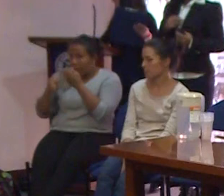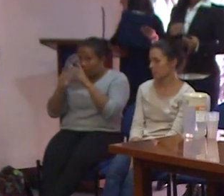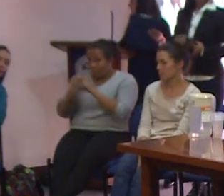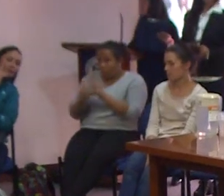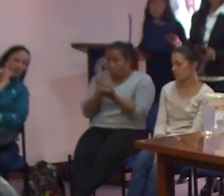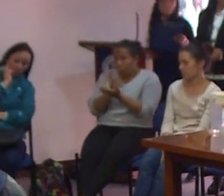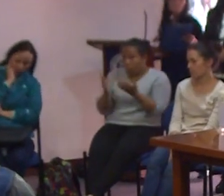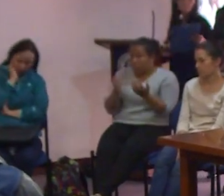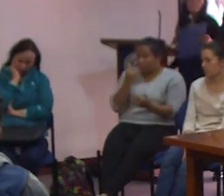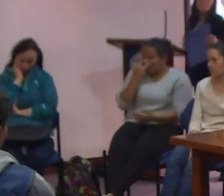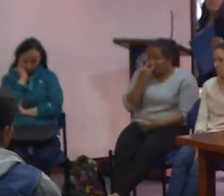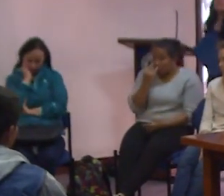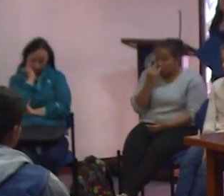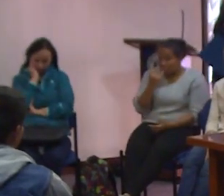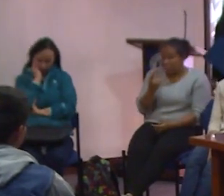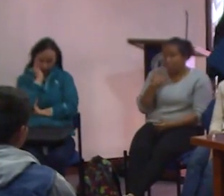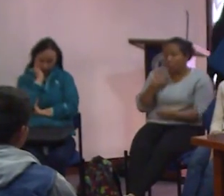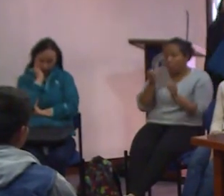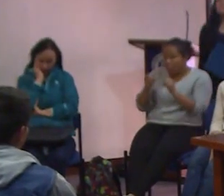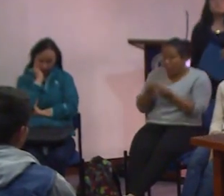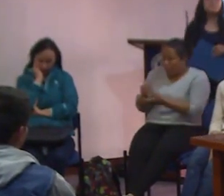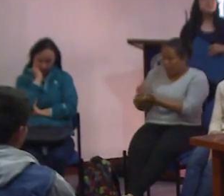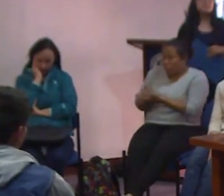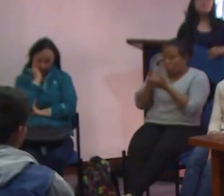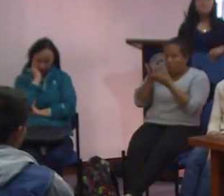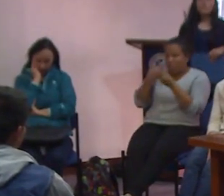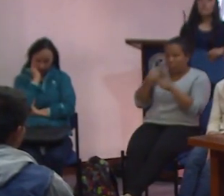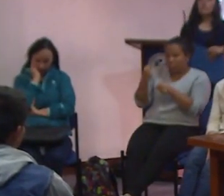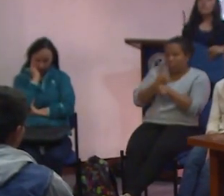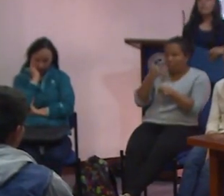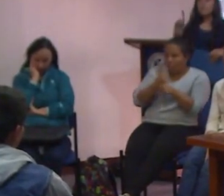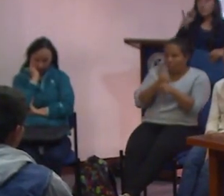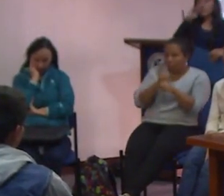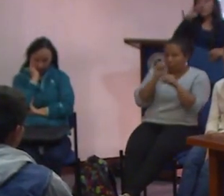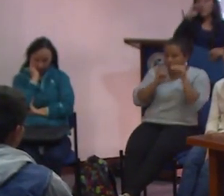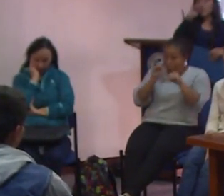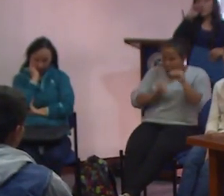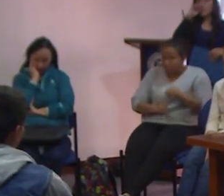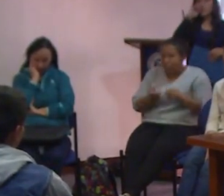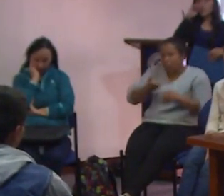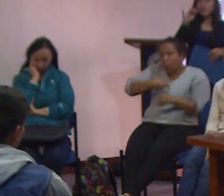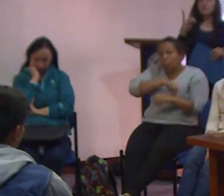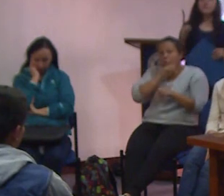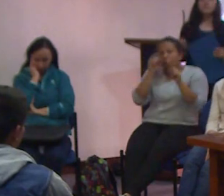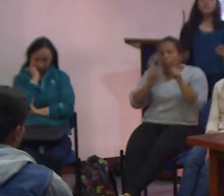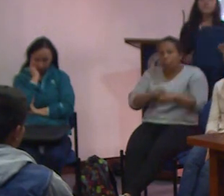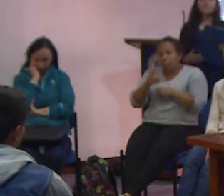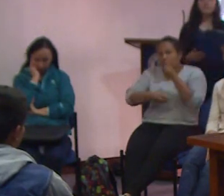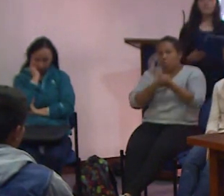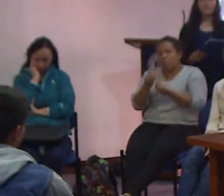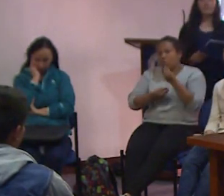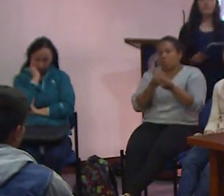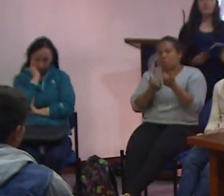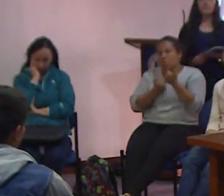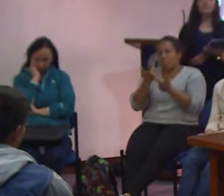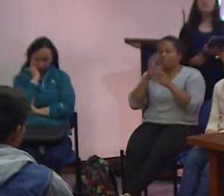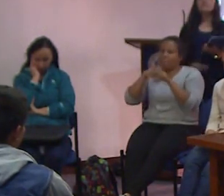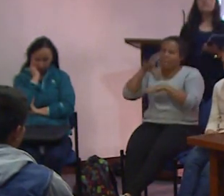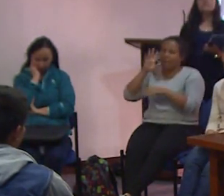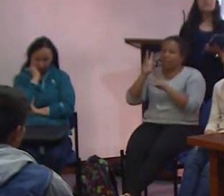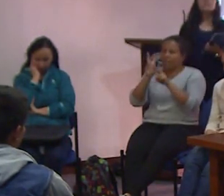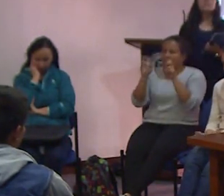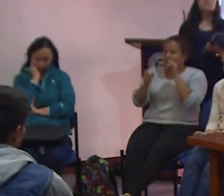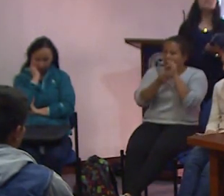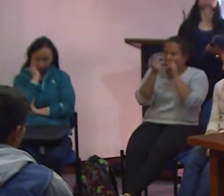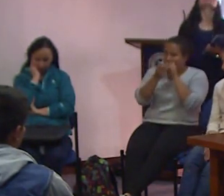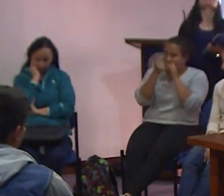abordar y nutrir, digamos, esos trabajos, y que le podemos hacer un hincapié al tema económico, ¿no? O